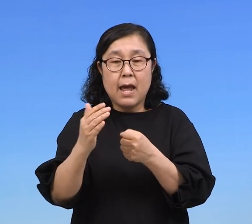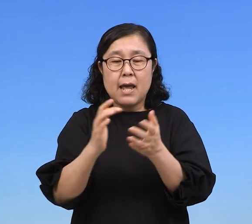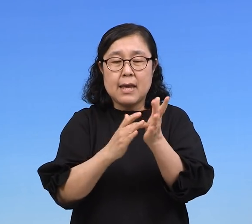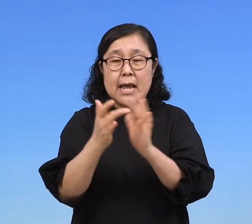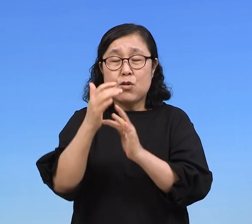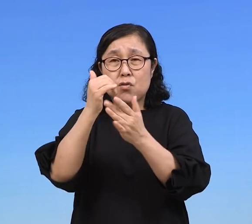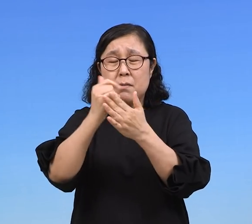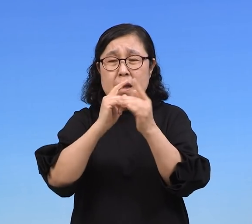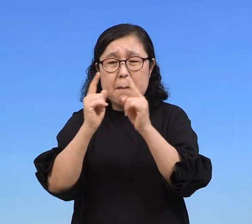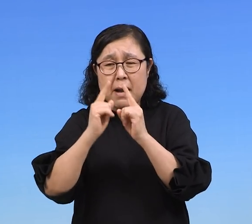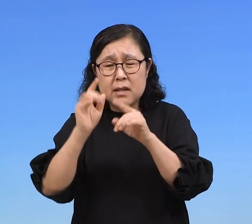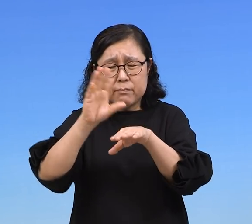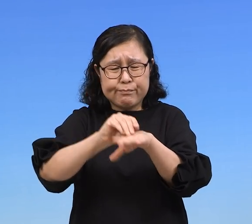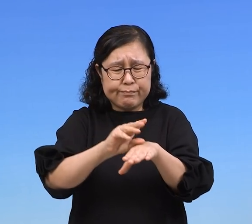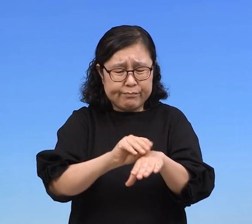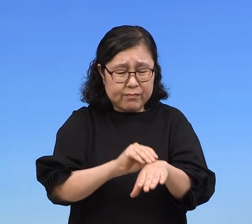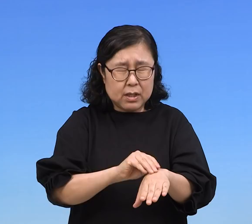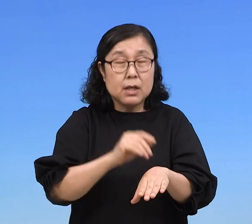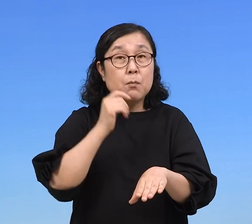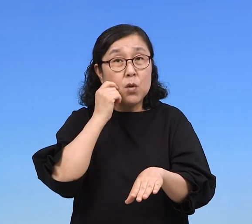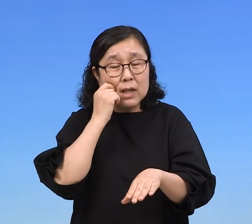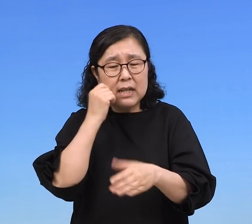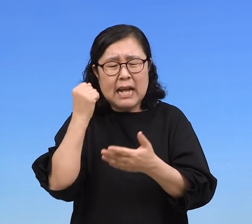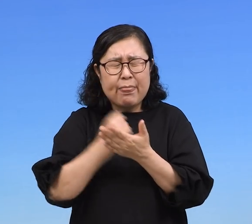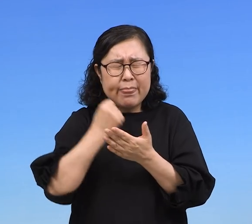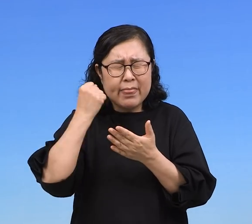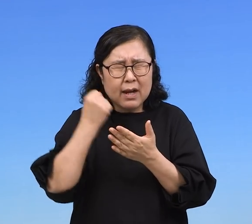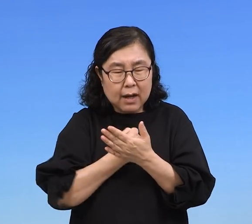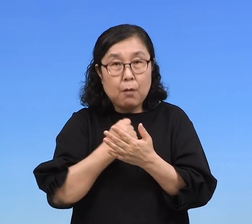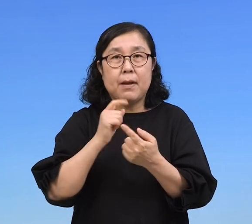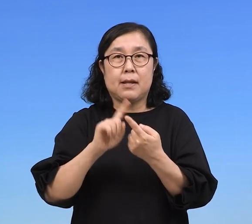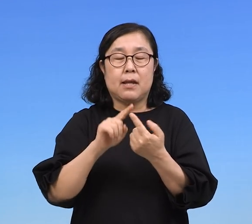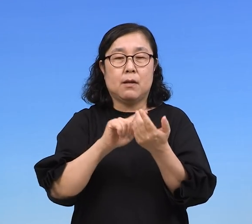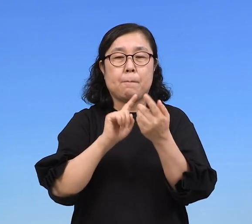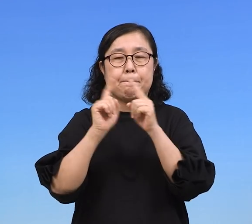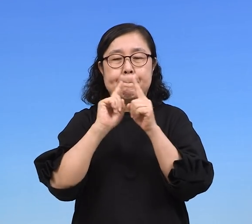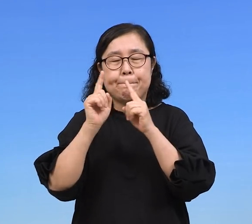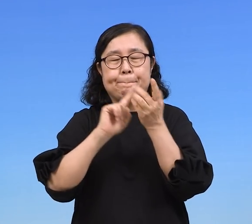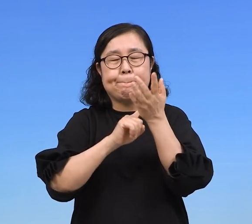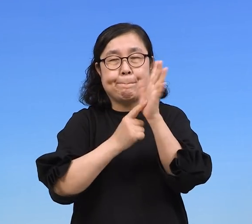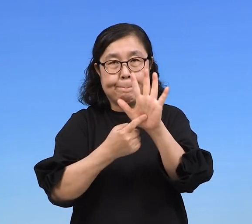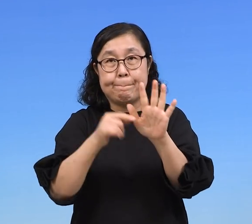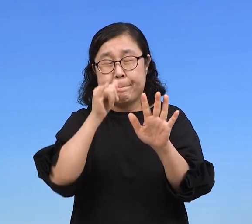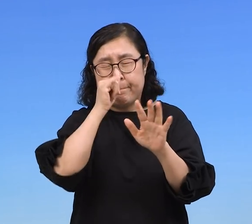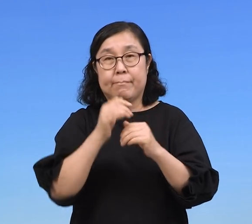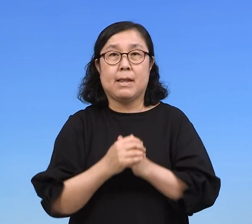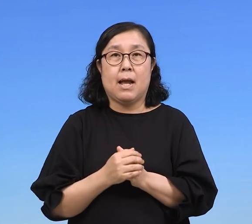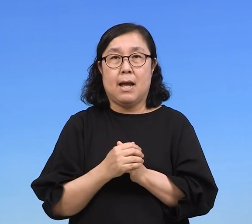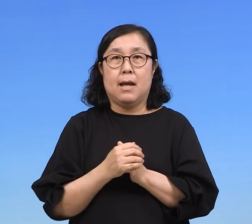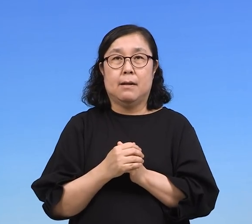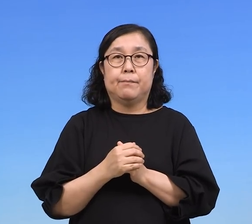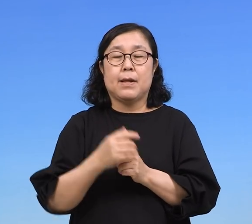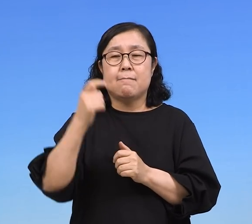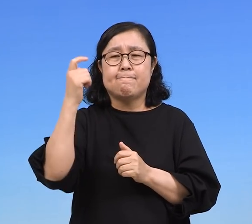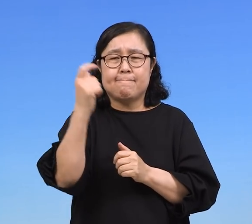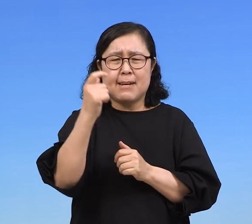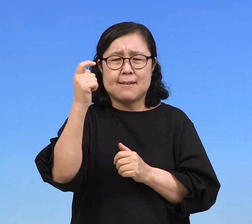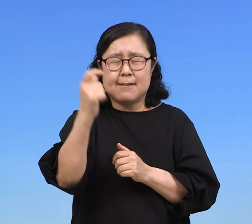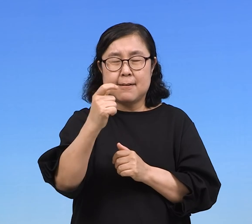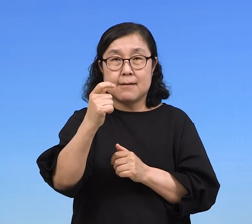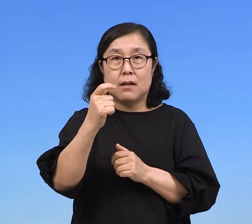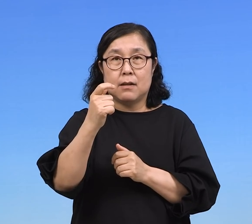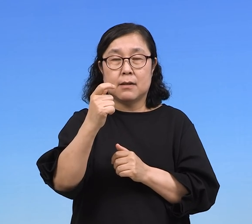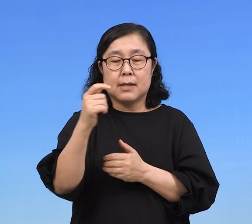말씀이 스며들지 못하는 그 안타까움을 이렇게 표현하고 있는 거거든요. 이게 바로 딱딱하게 굳어진